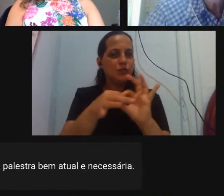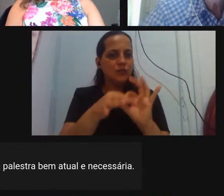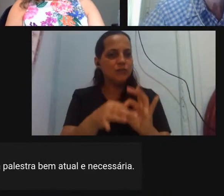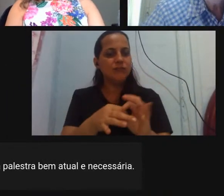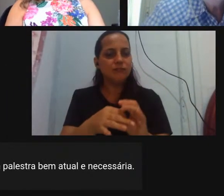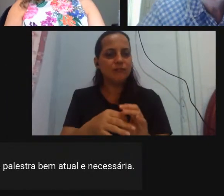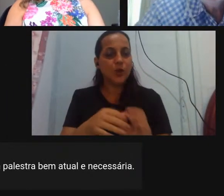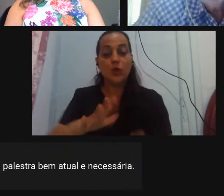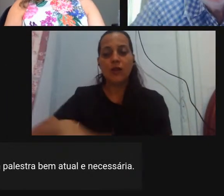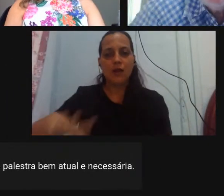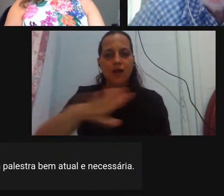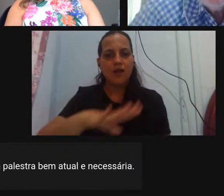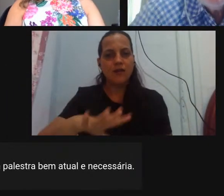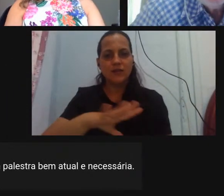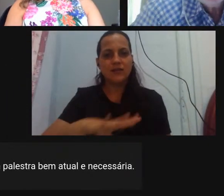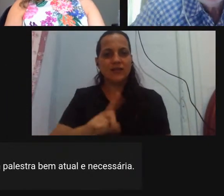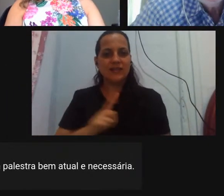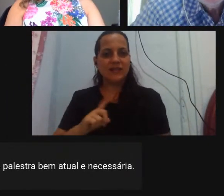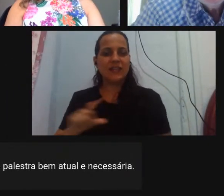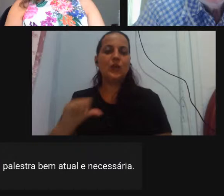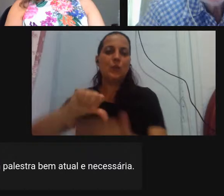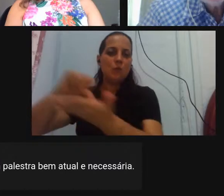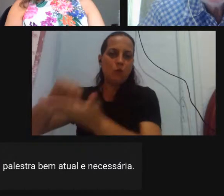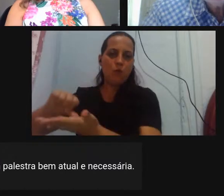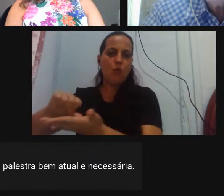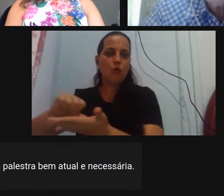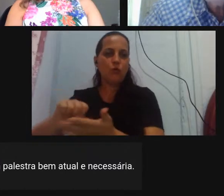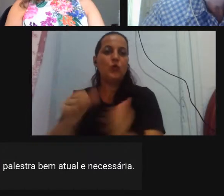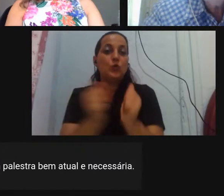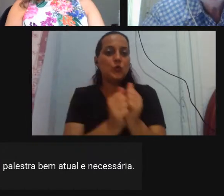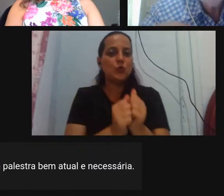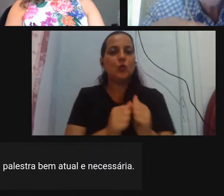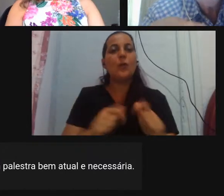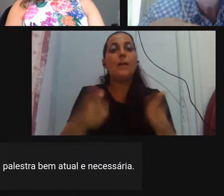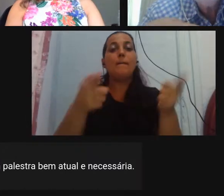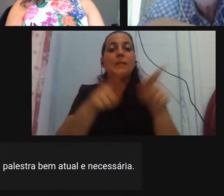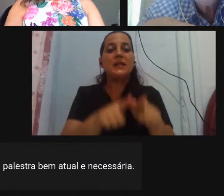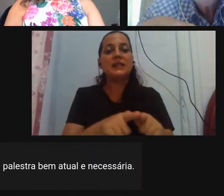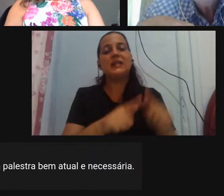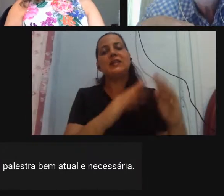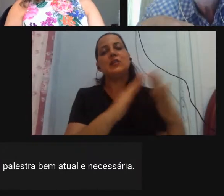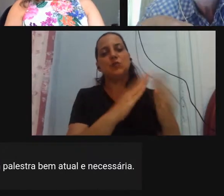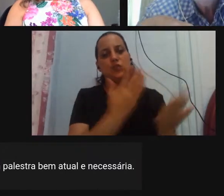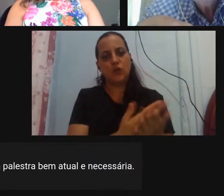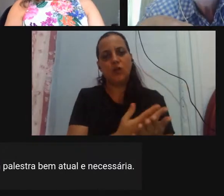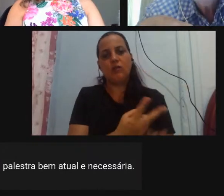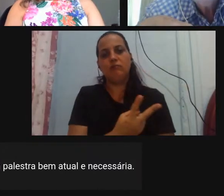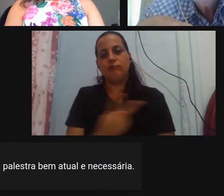É uma ilusão pequeno-burguesa achar que simplesmente